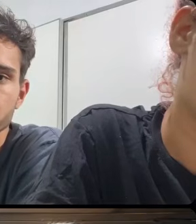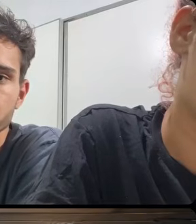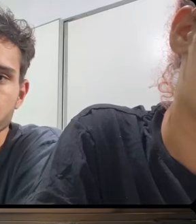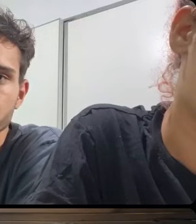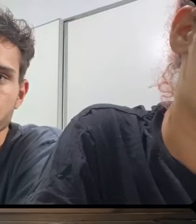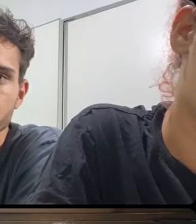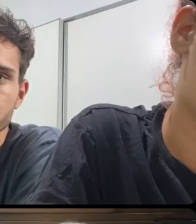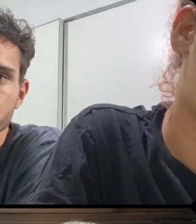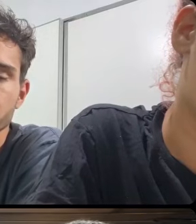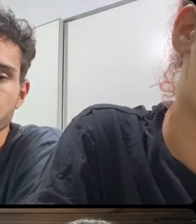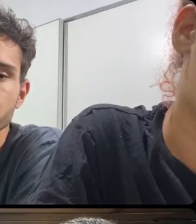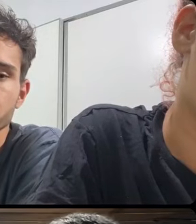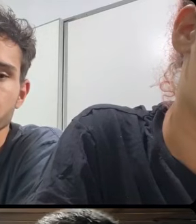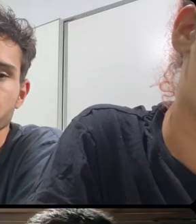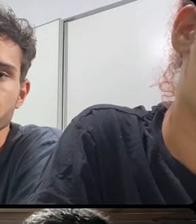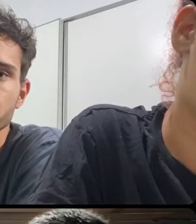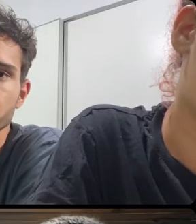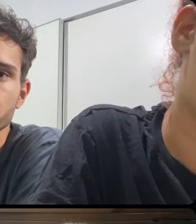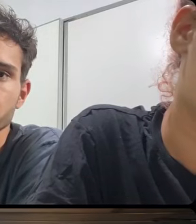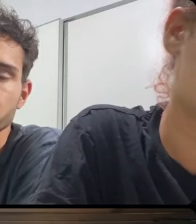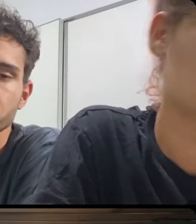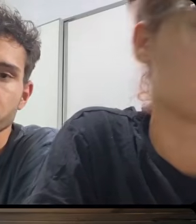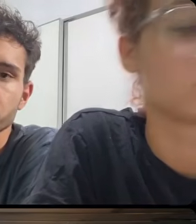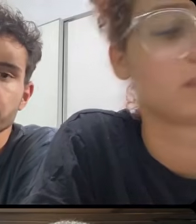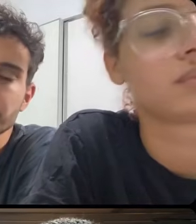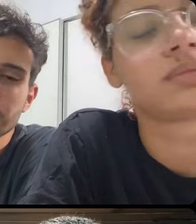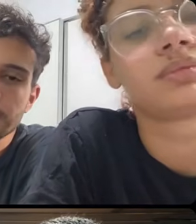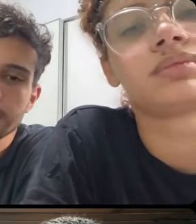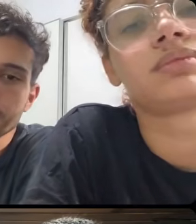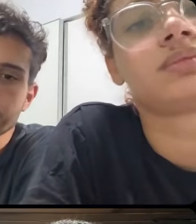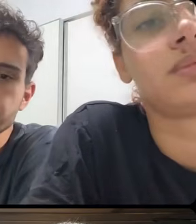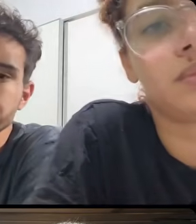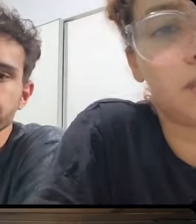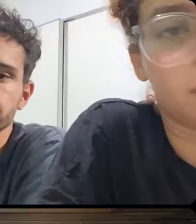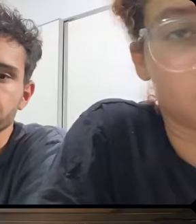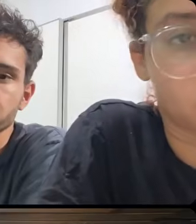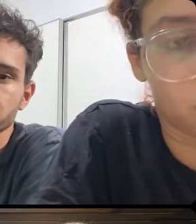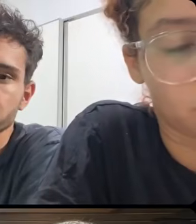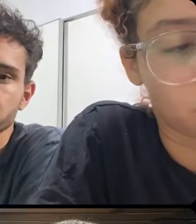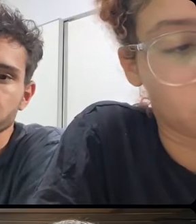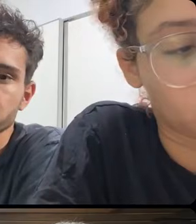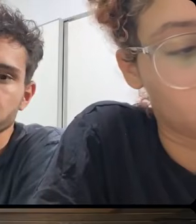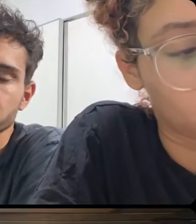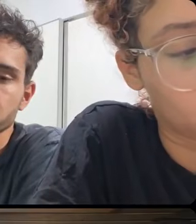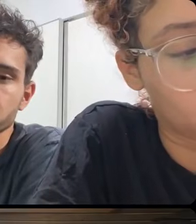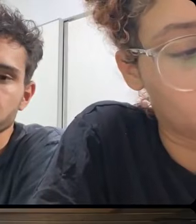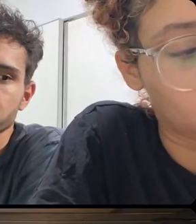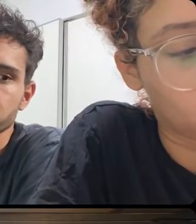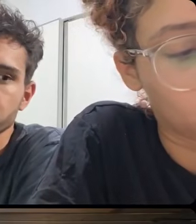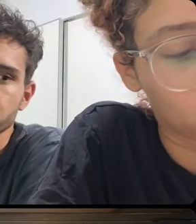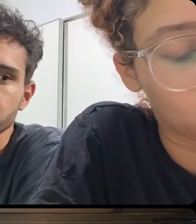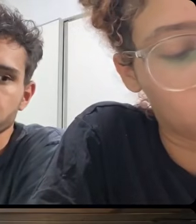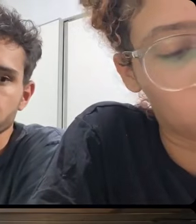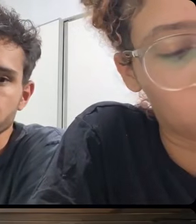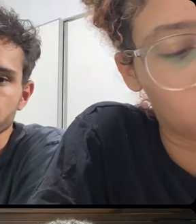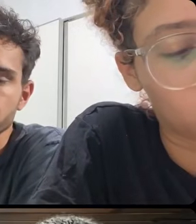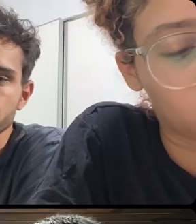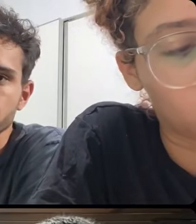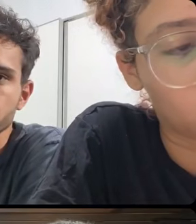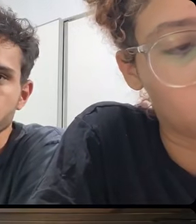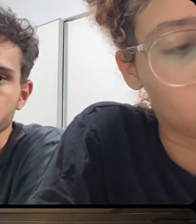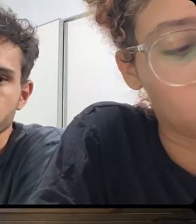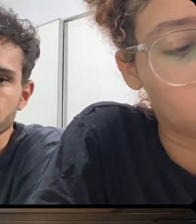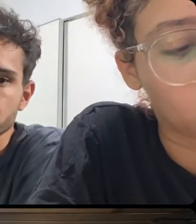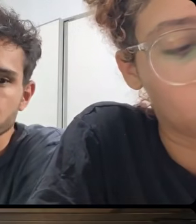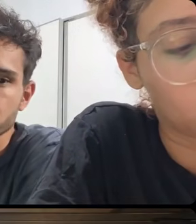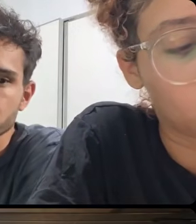Significa, né? Deus proverá, né? Deus proverá Uhum. um alimento, Deus proverá uma palavra. Deus não vai te desamparar em meio ao mar, né?